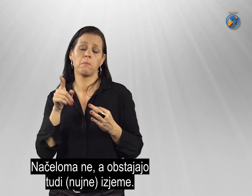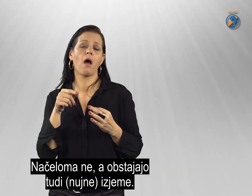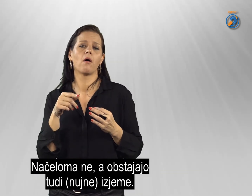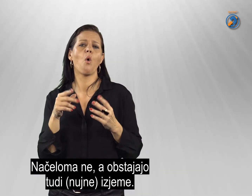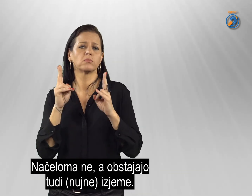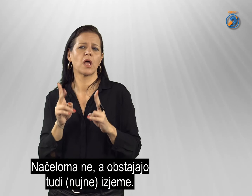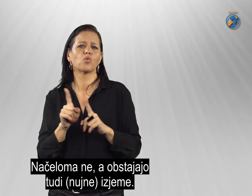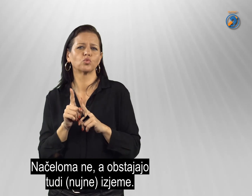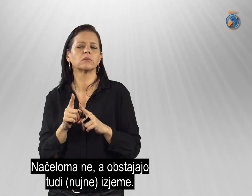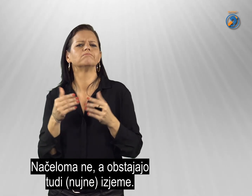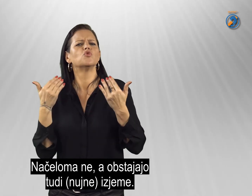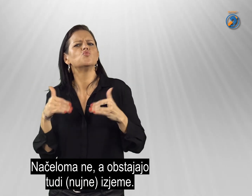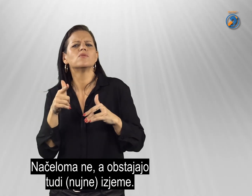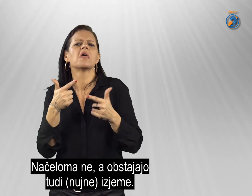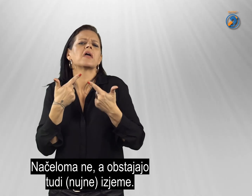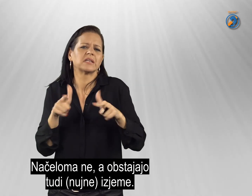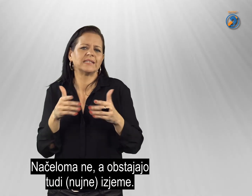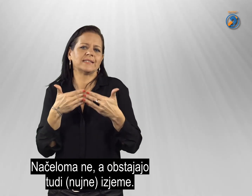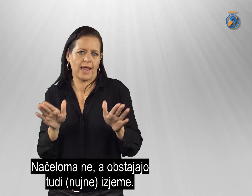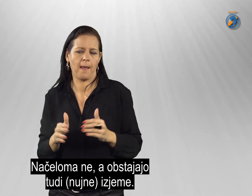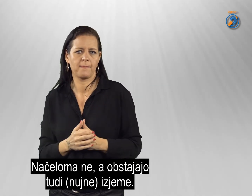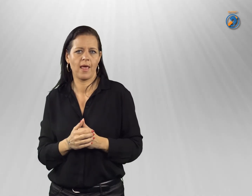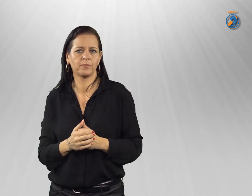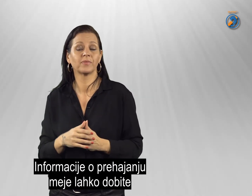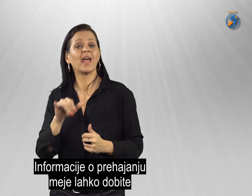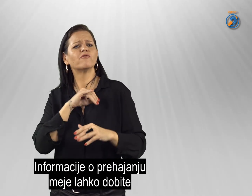Načeloma ne, a obstajajo tudi nujne izjeme.